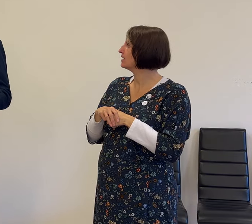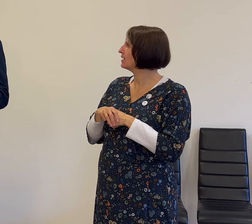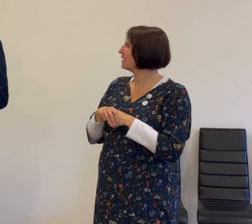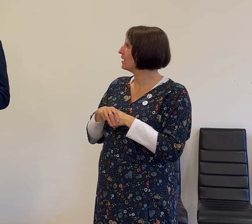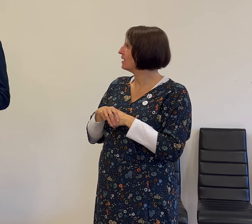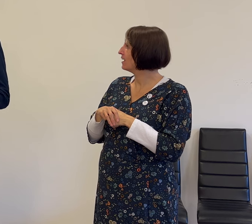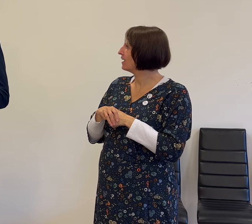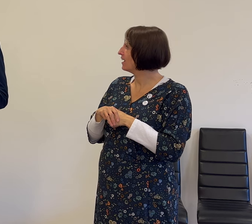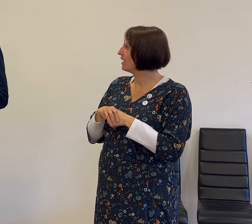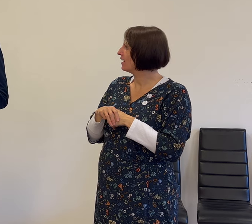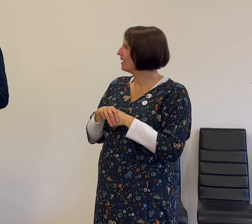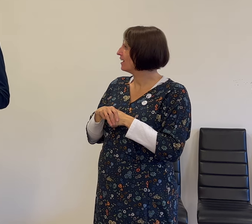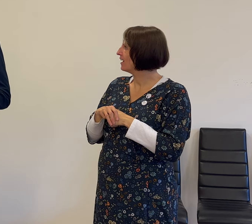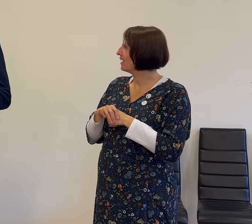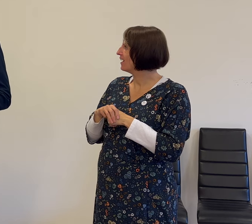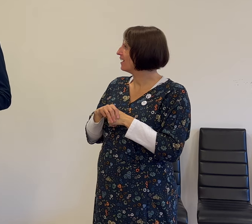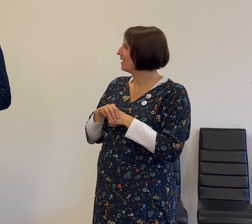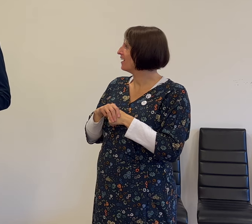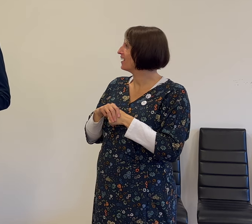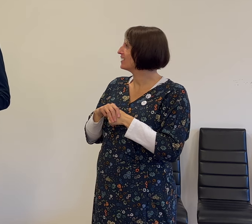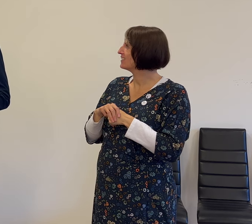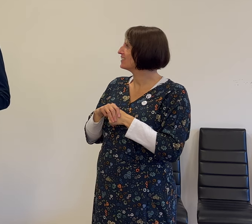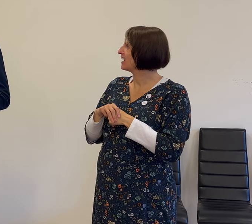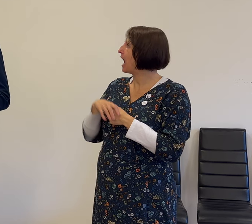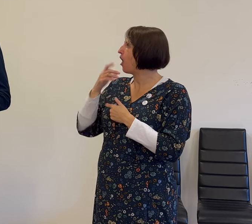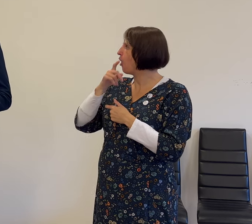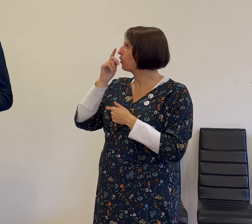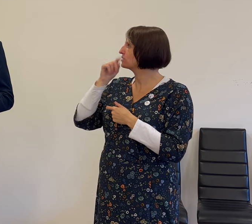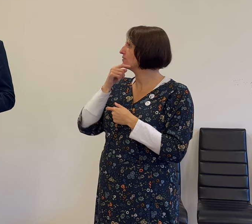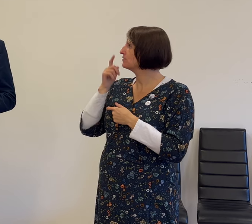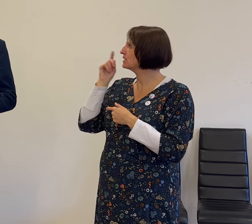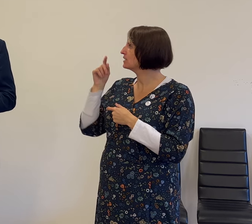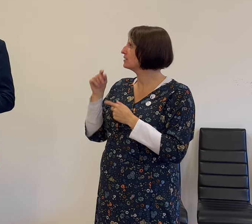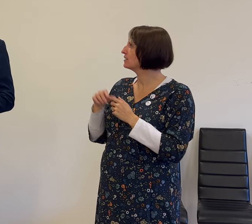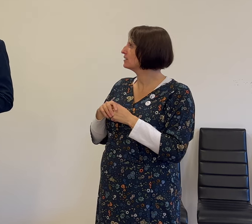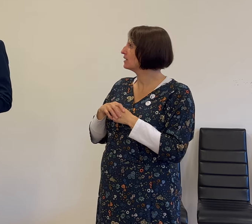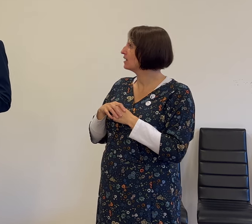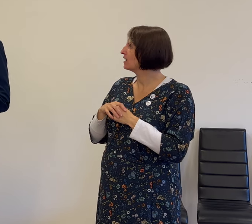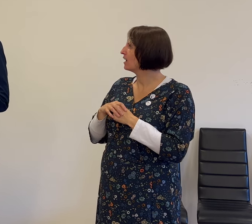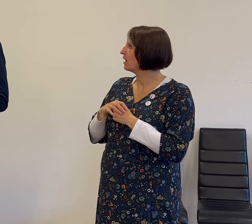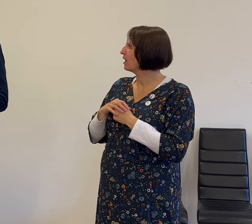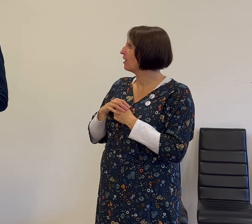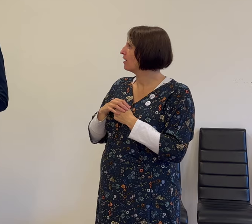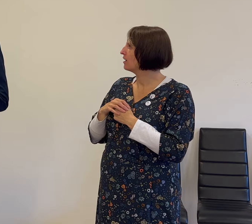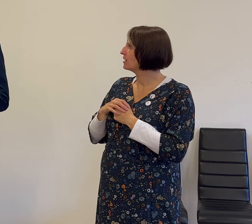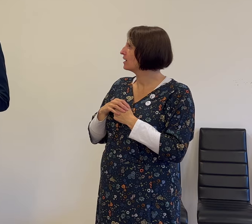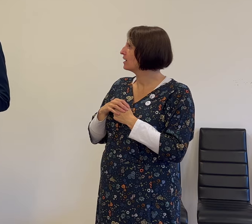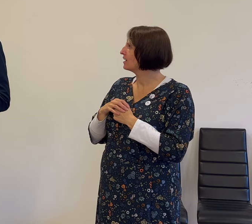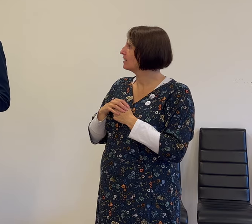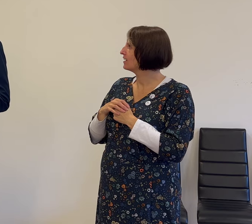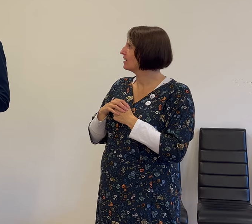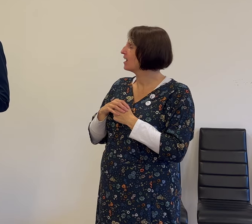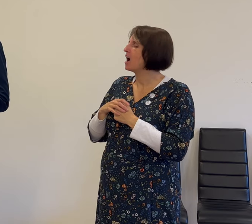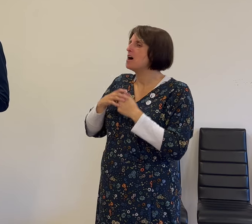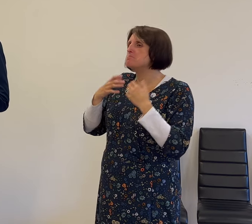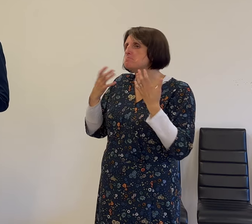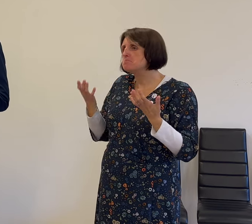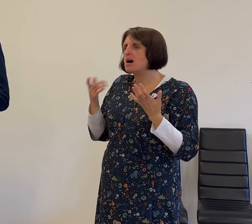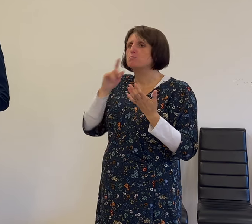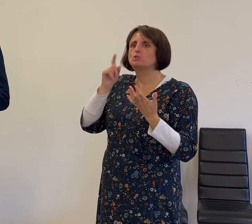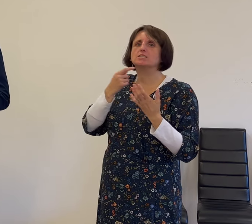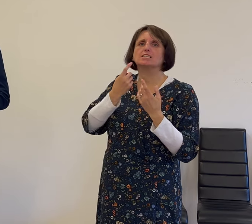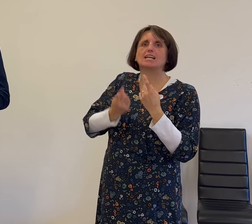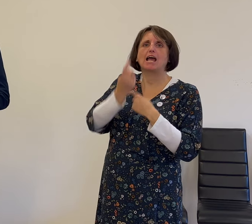Třeba oni neví, co tam dělá ten Pelištejec? Ale možná to je zoufalý pokus sehnat nějakého dobrovolníka, který by šel bojovat